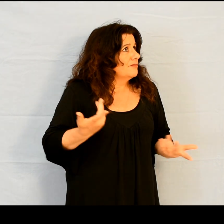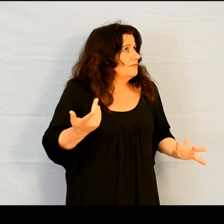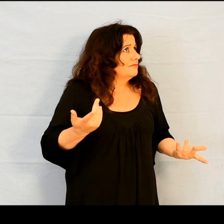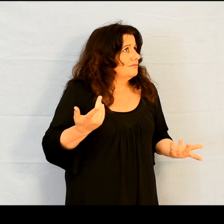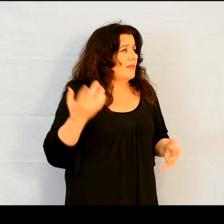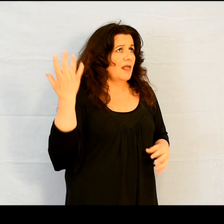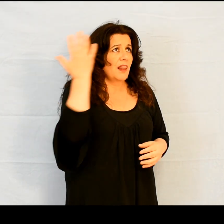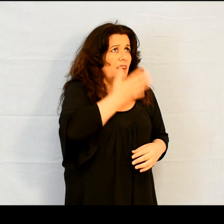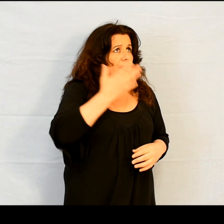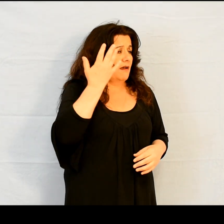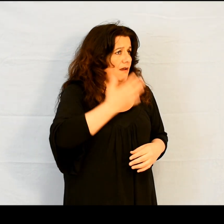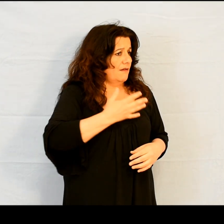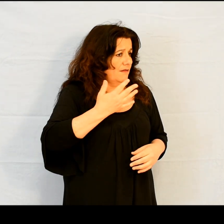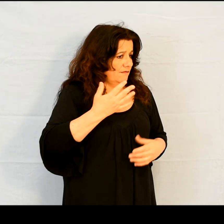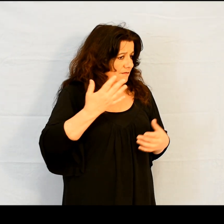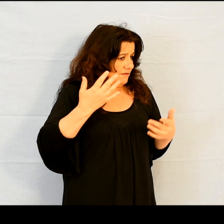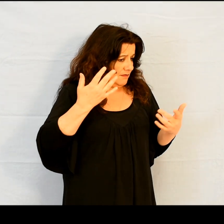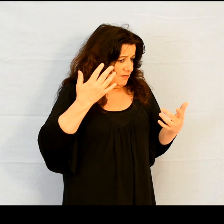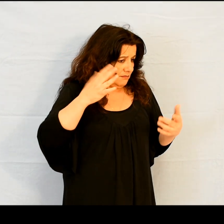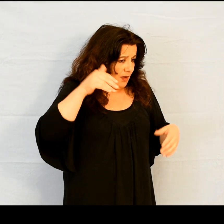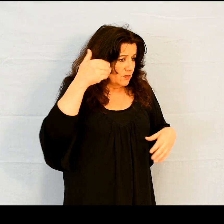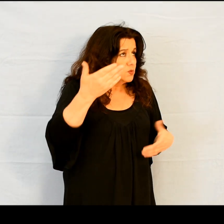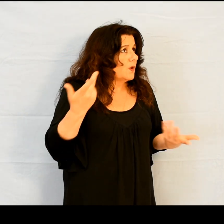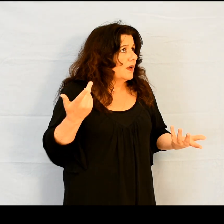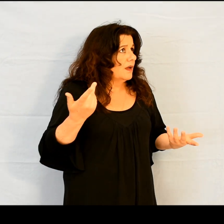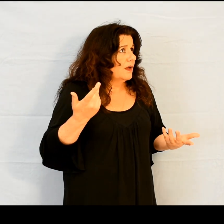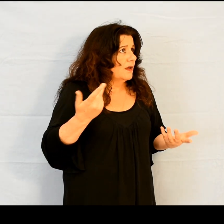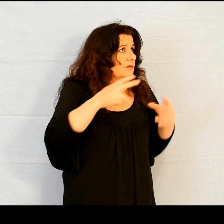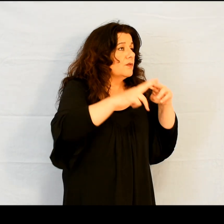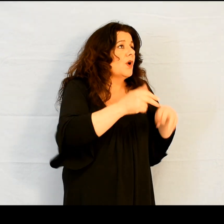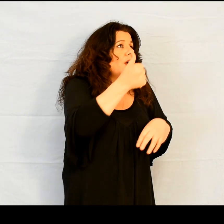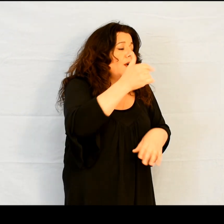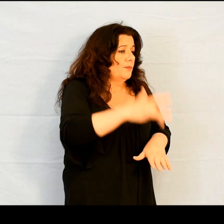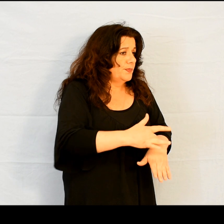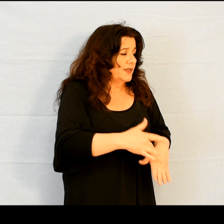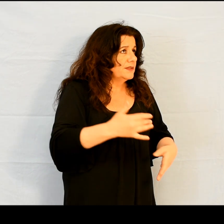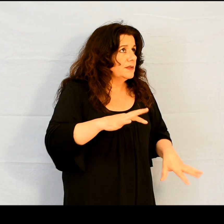laver, sinon les pieds, on est pur tout entier.